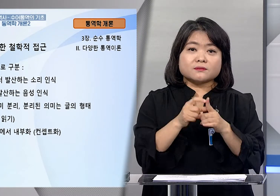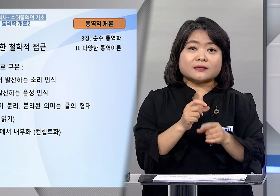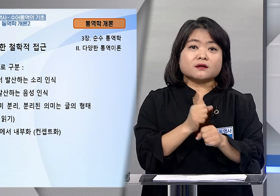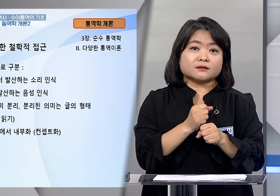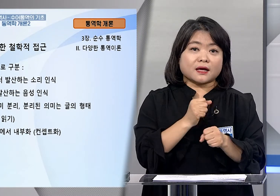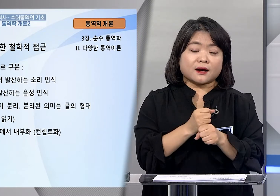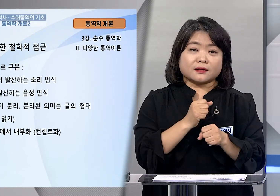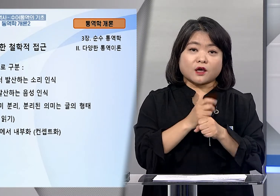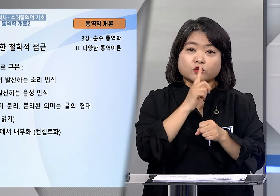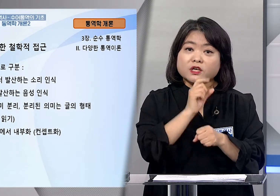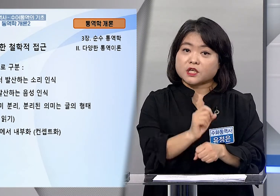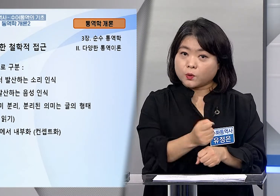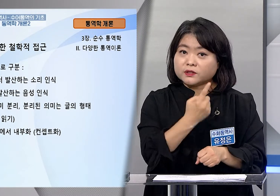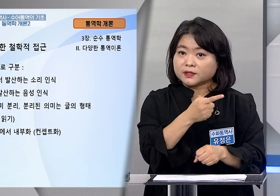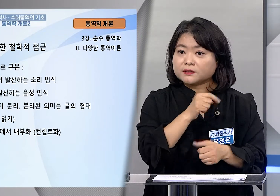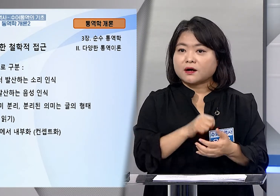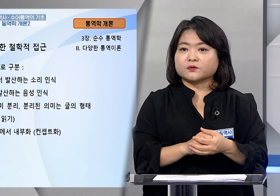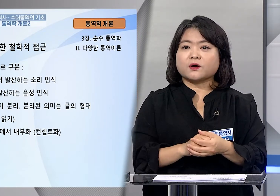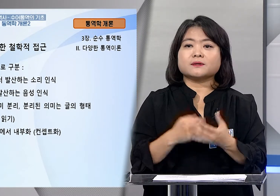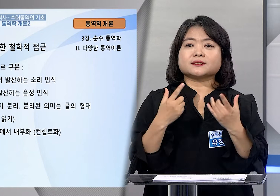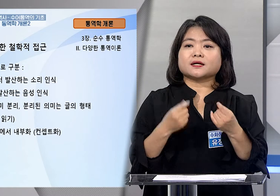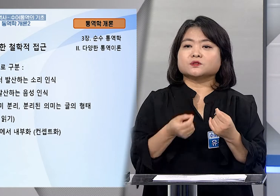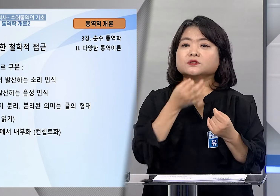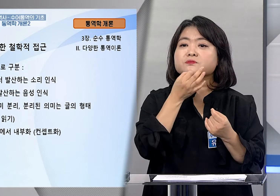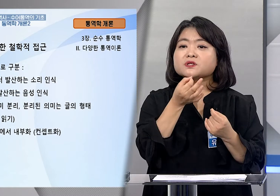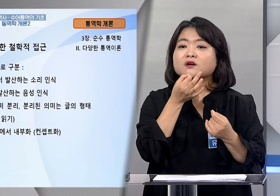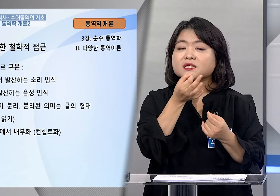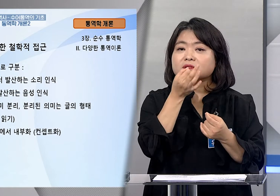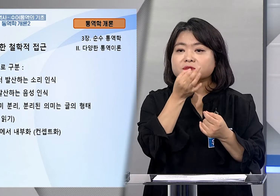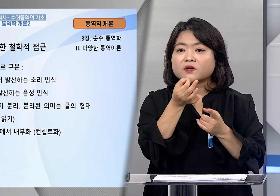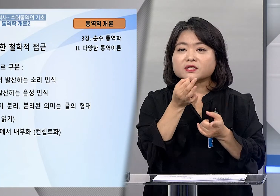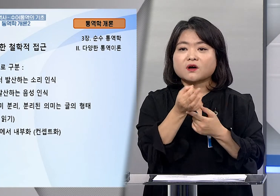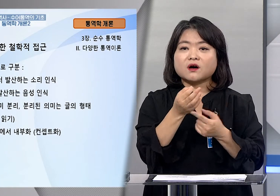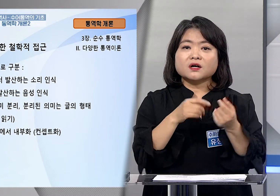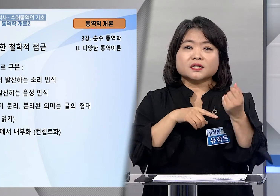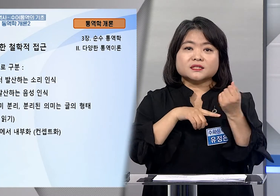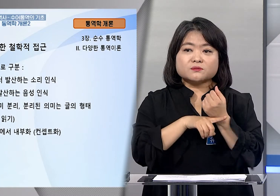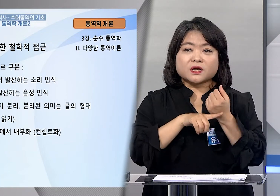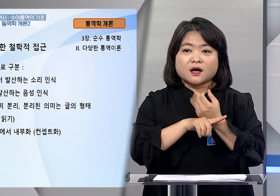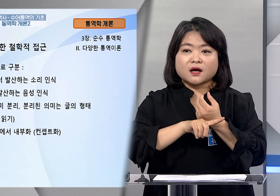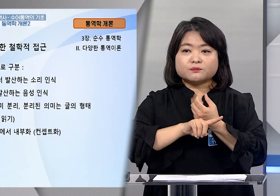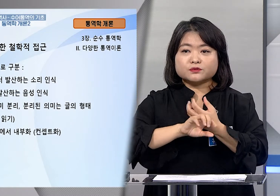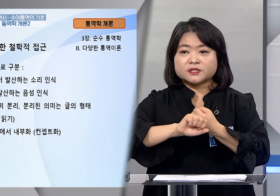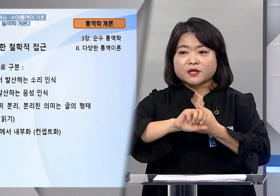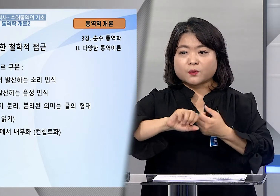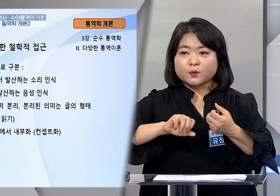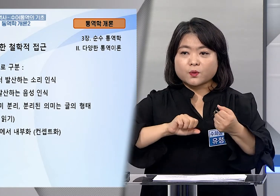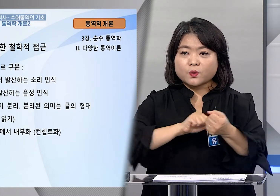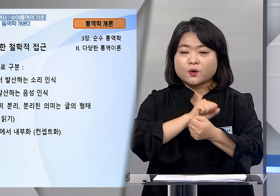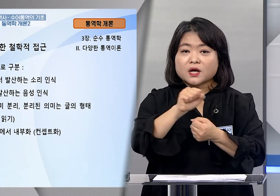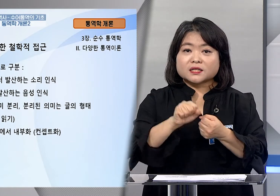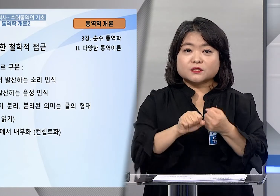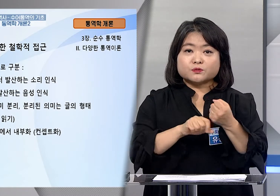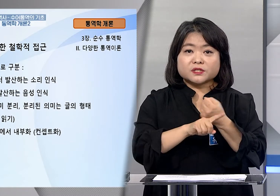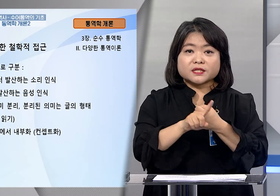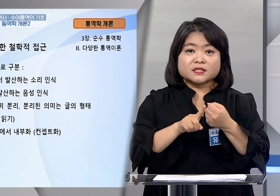만들었다는 게 언어의 기원이더라고요. 마찬가지로 음성, 이 음성에서 의미가 분리되고 그 분리된